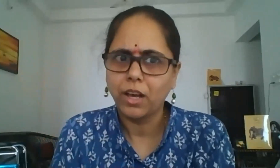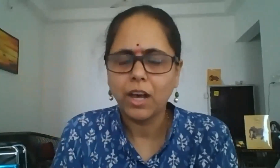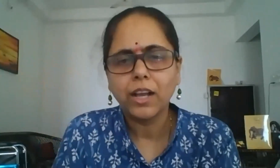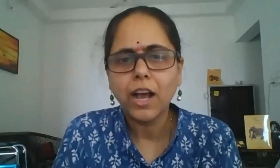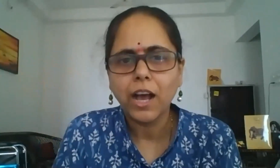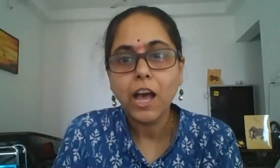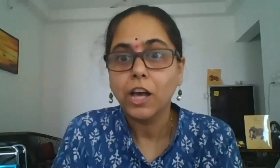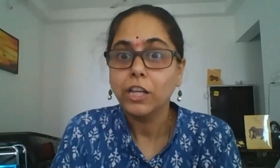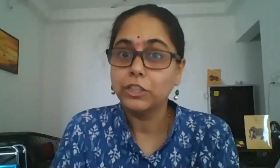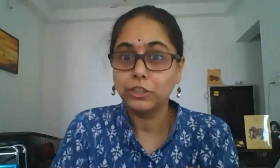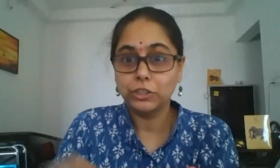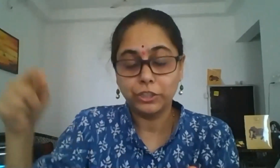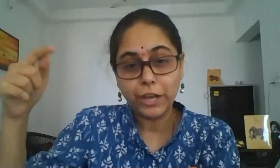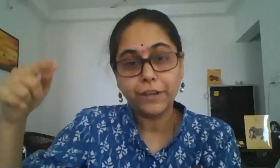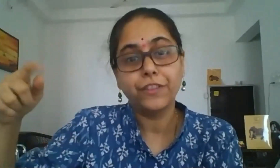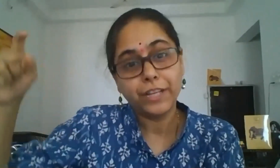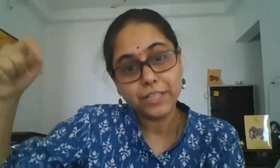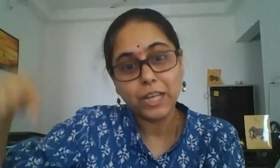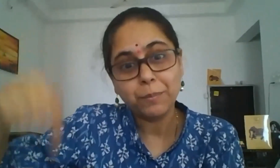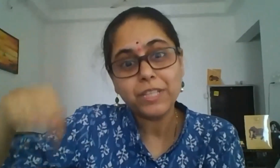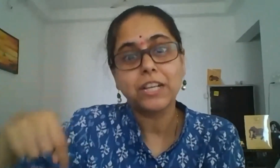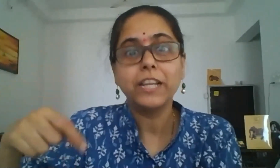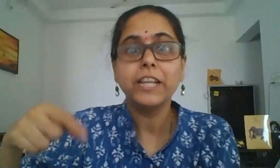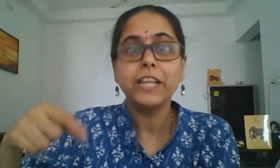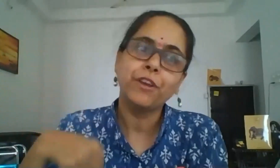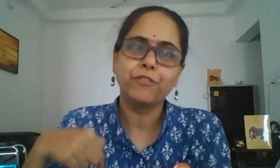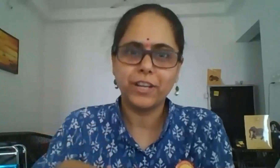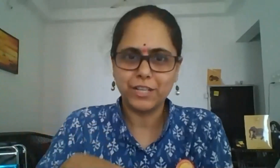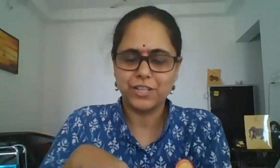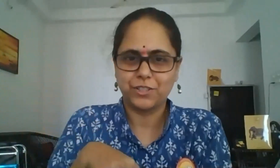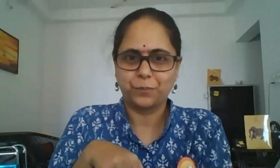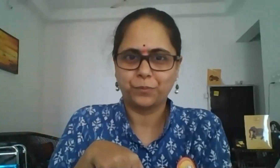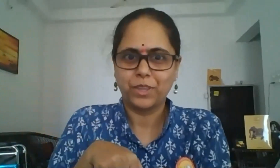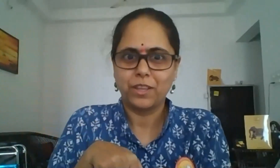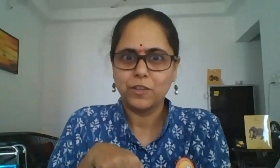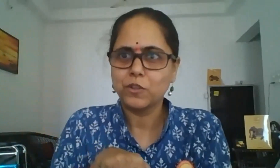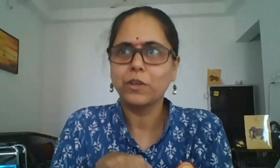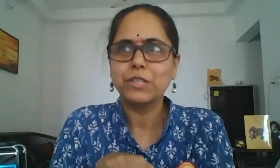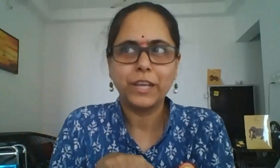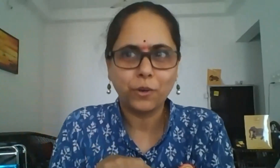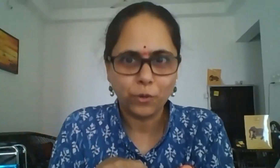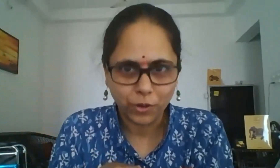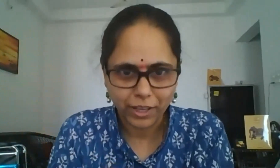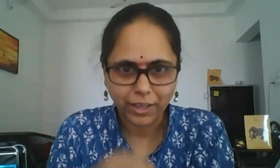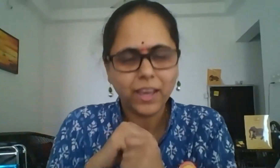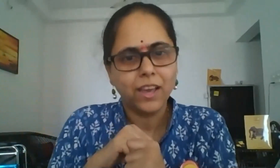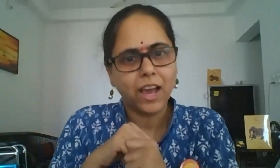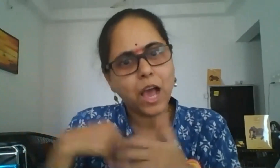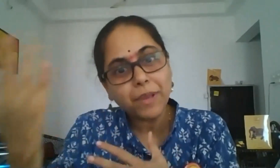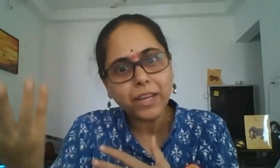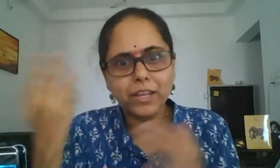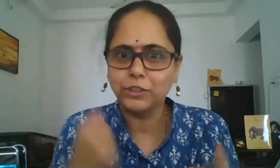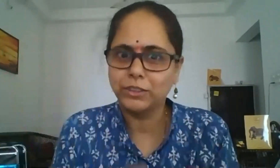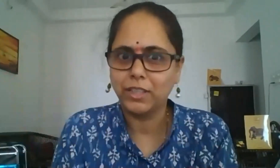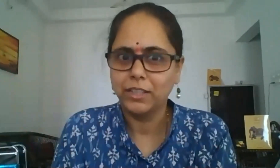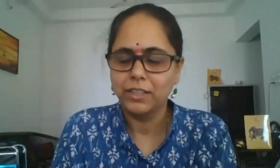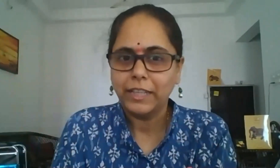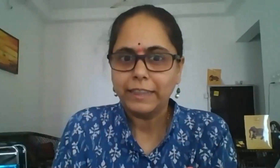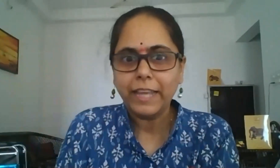ಅಕ್ಕ, ಯಾಕಂದ್ರೆ ಜಲೇಬಿ ಚಕ್ಲಿ ನನ್ ಫೇವ್ರೆಟ್ ಡಿಶ್. So I was like, okay, ಆಮೇಲೆ ಏನಾಗುತ್ತೆ? Then